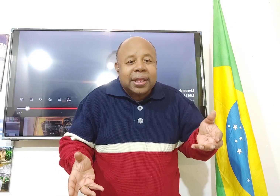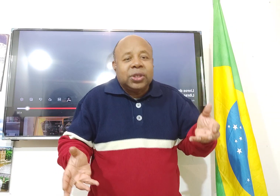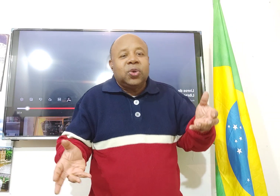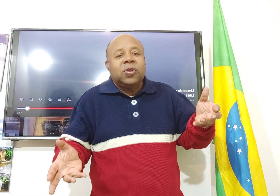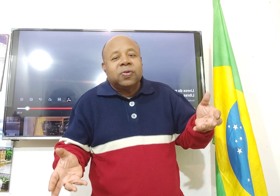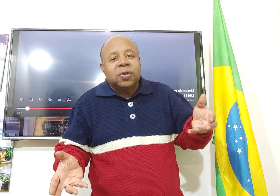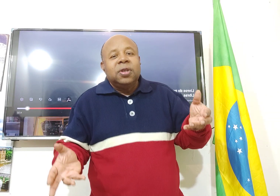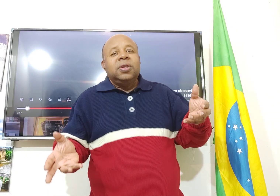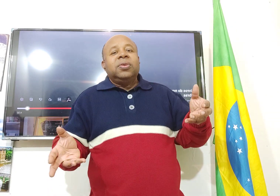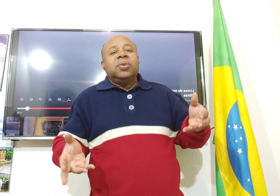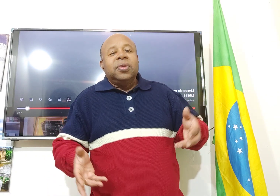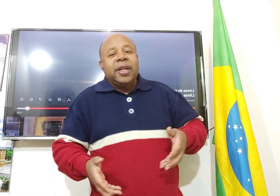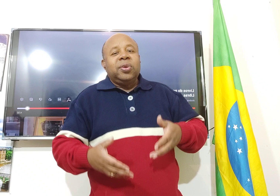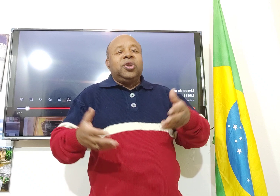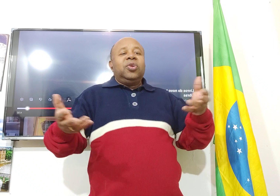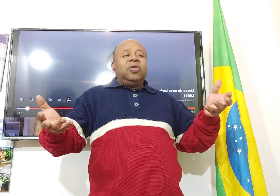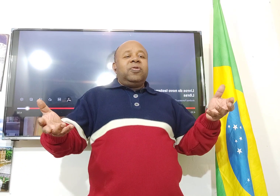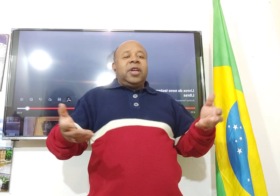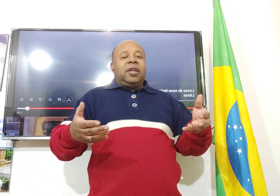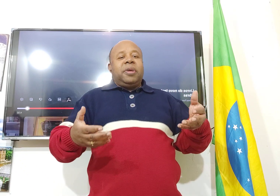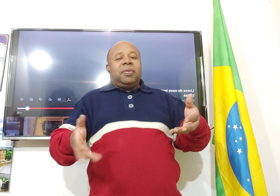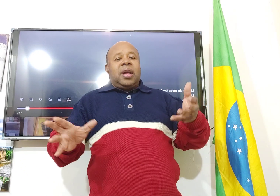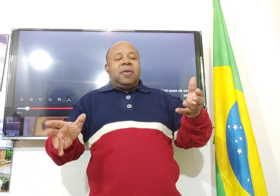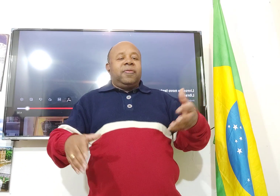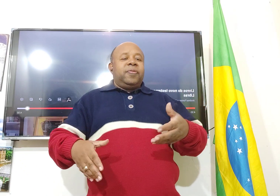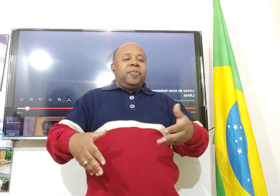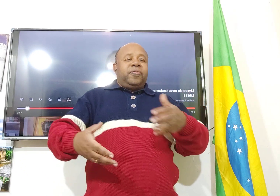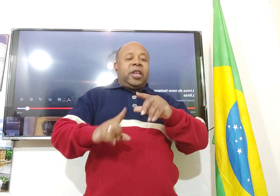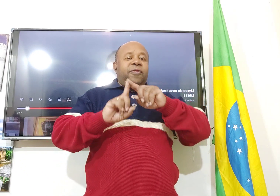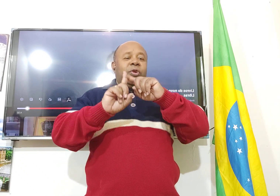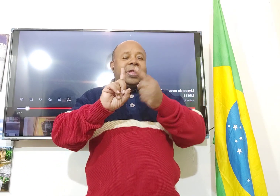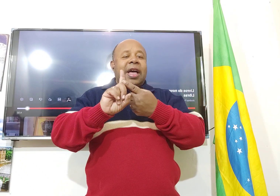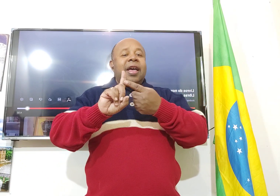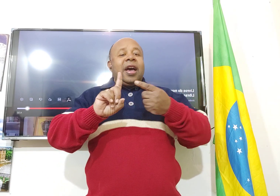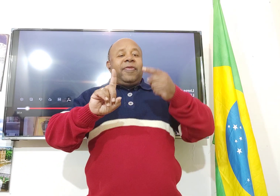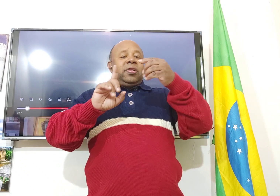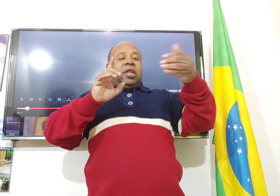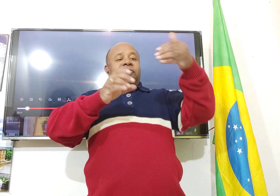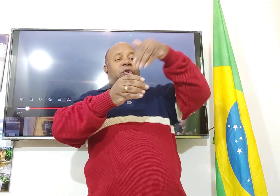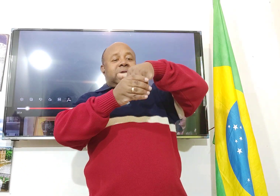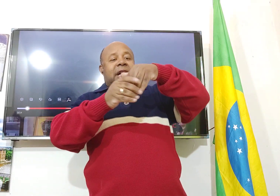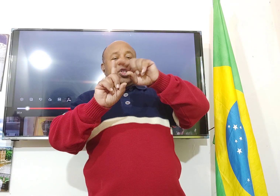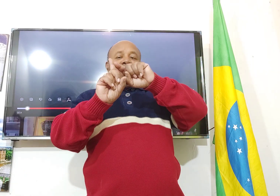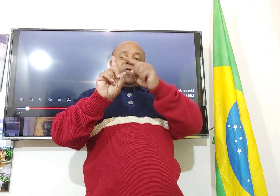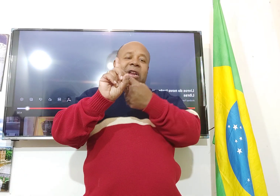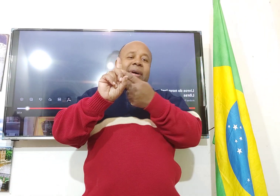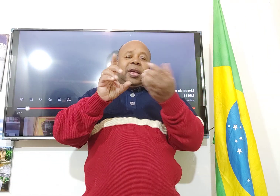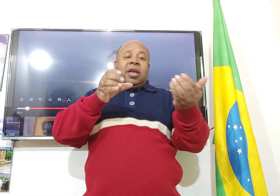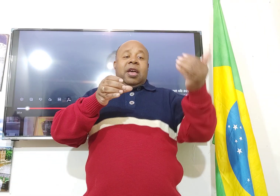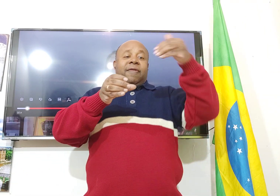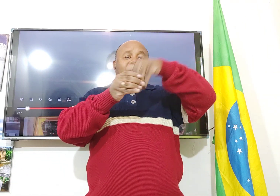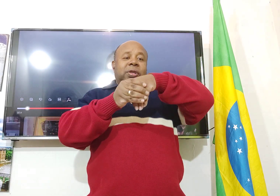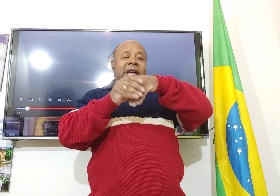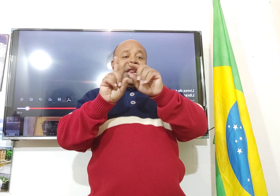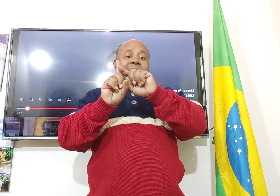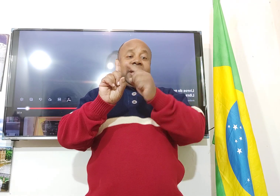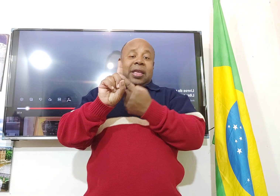de novo, né? Tudo de novo, né? Tal, tem que voltar. Aí você tem que voltar de novo na barriga. Voltar na barriga,